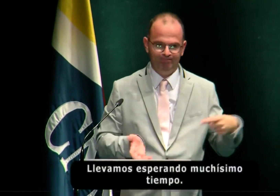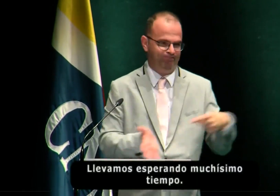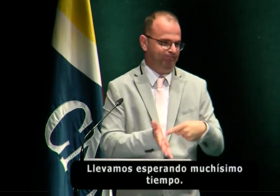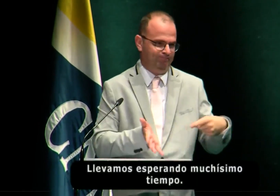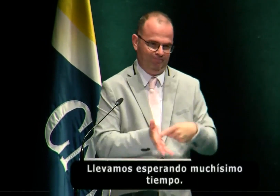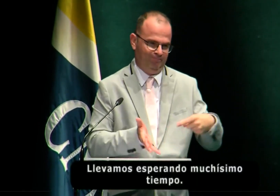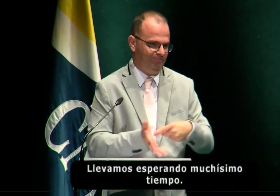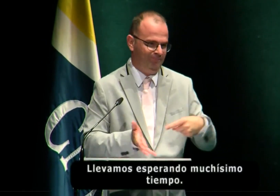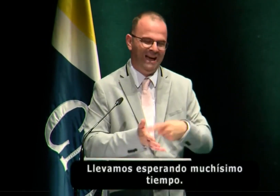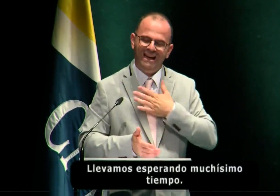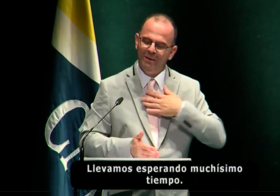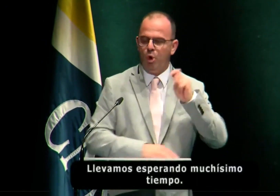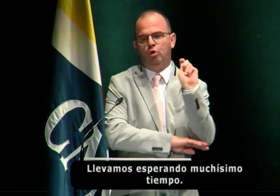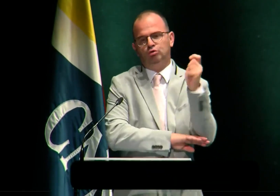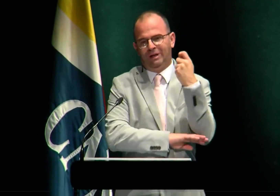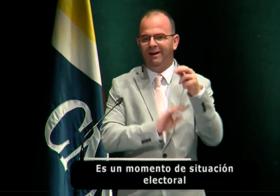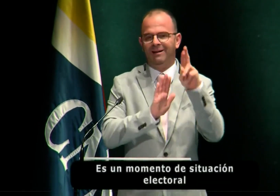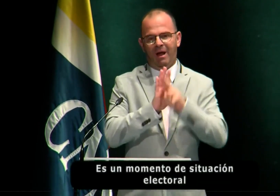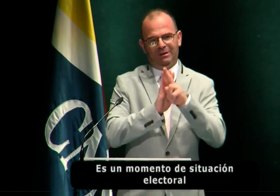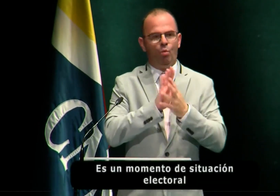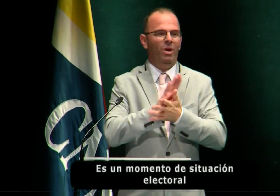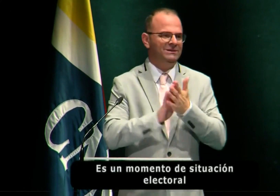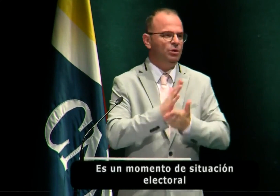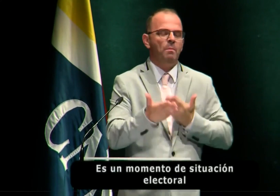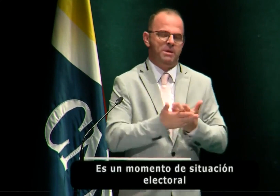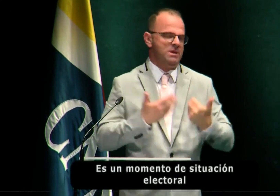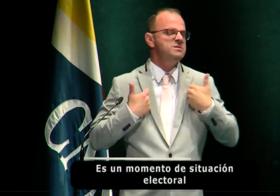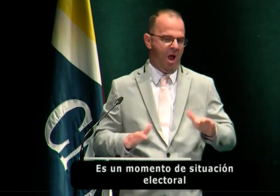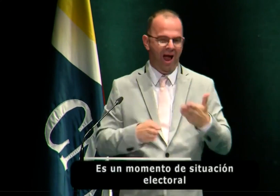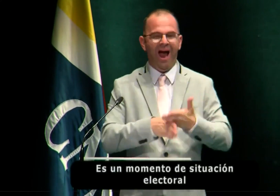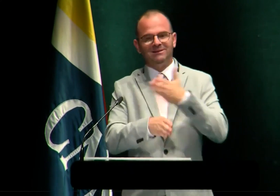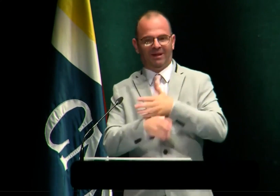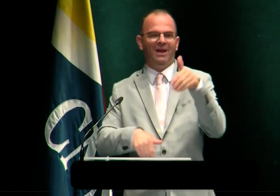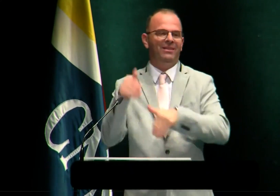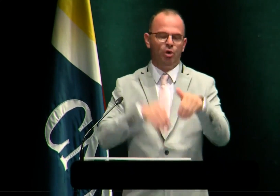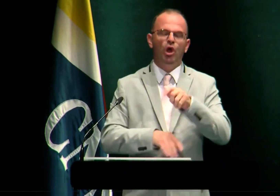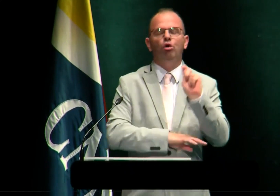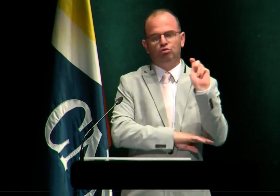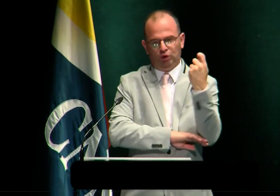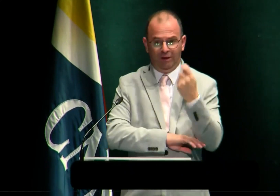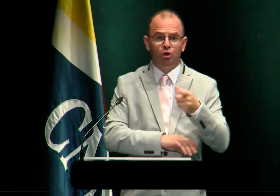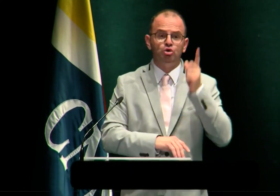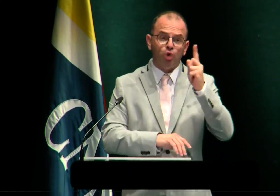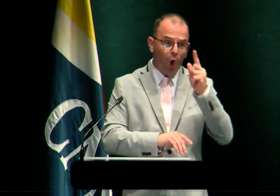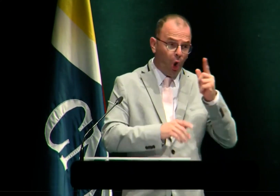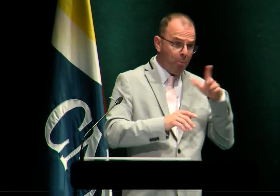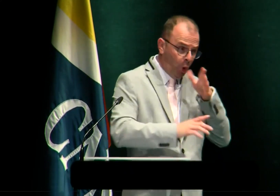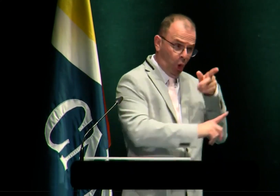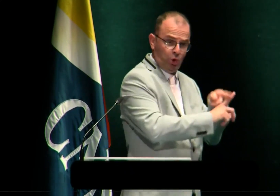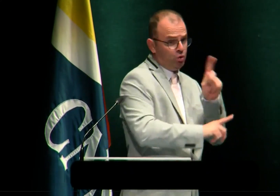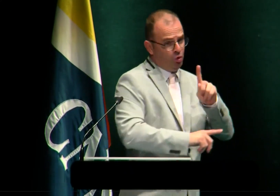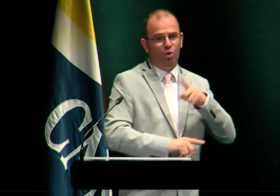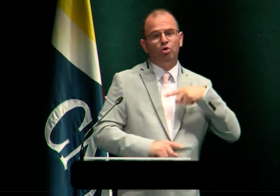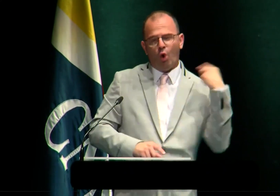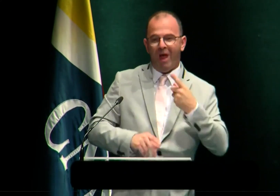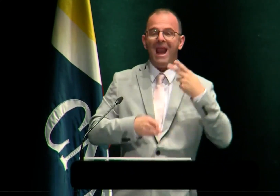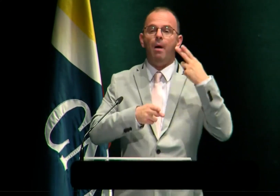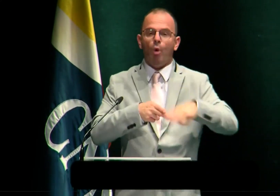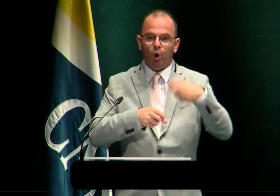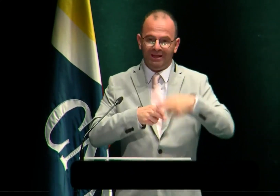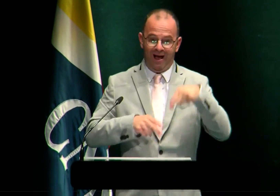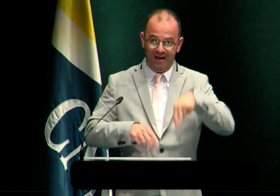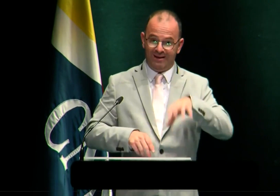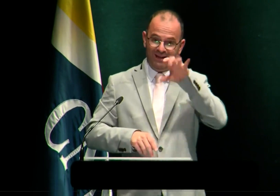que aceptar que vamos a perder este derecho? No. Tenemos que conseguir que ese reglamento se apruebe antes de las